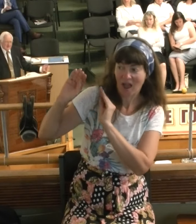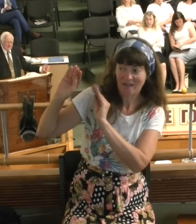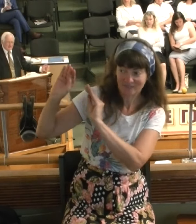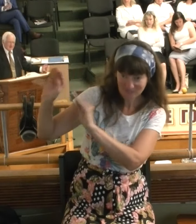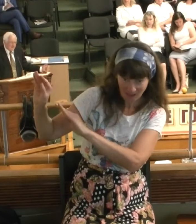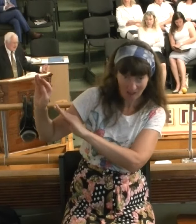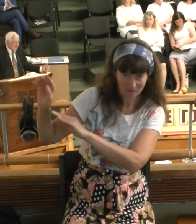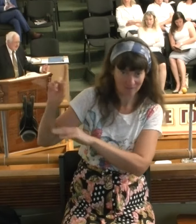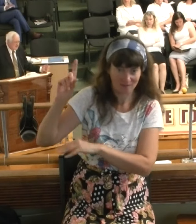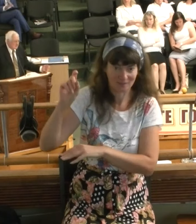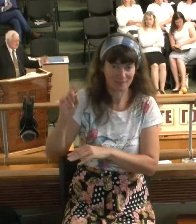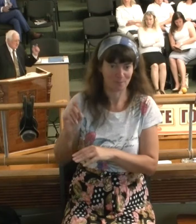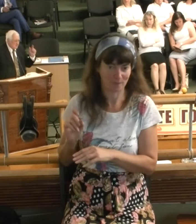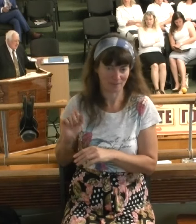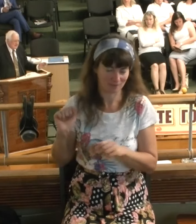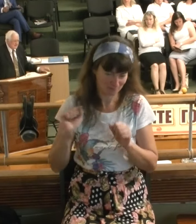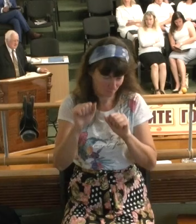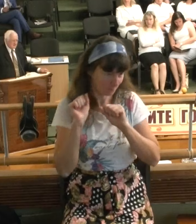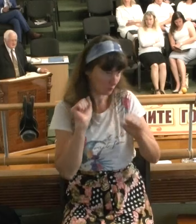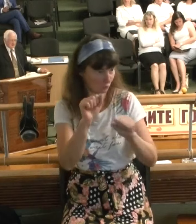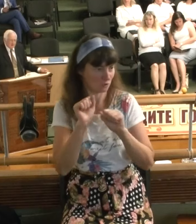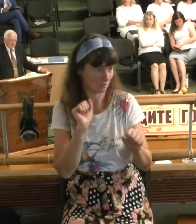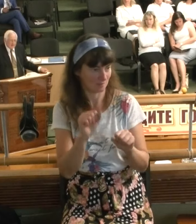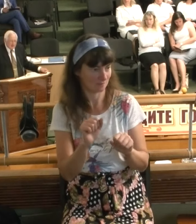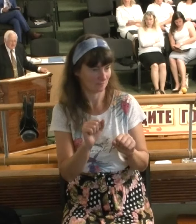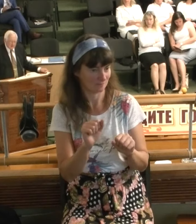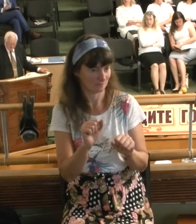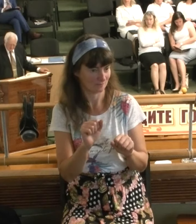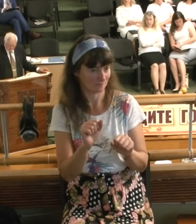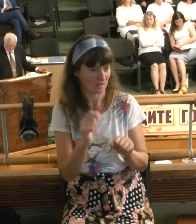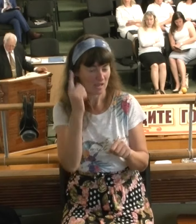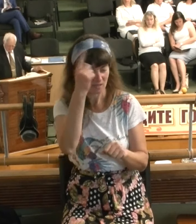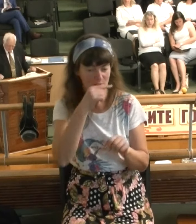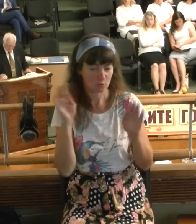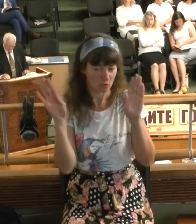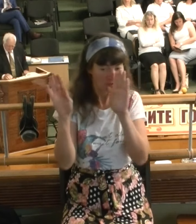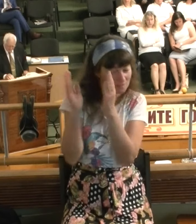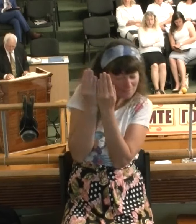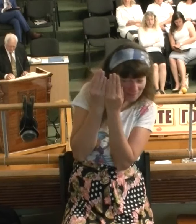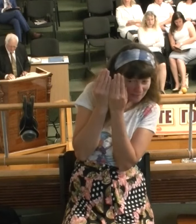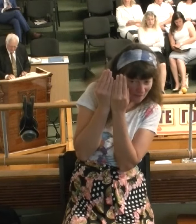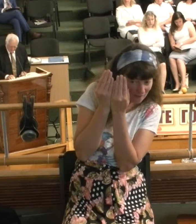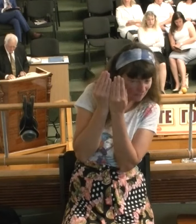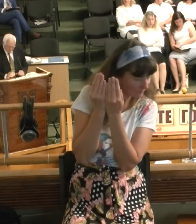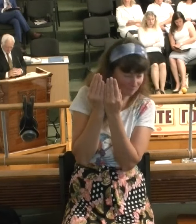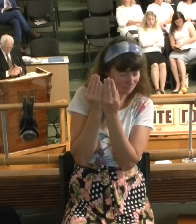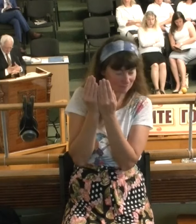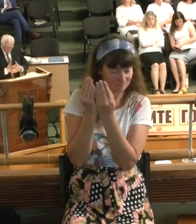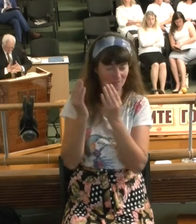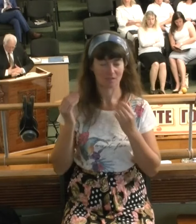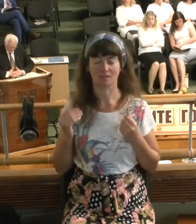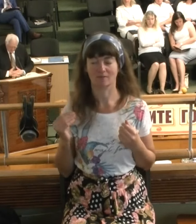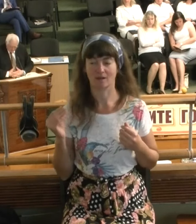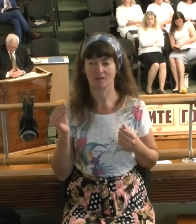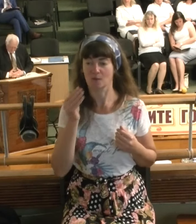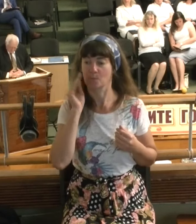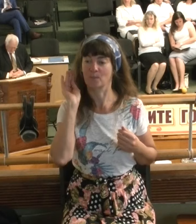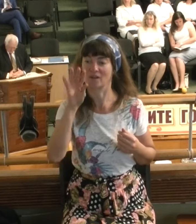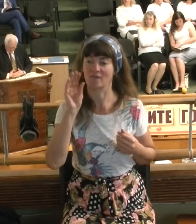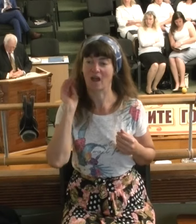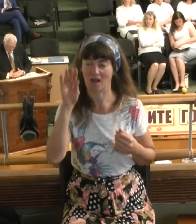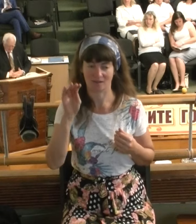поражающим, лица не закрывал от поруганий и оплеваний. Мы читаем сегодня у Ирода,